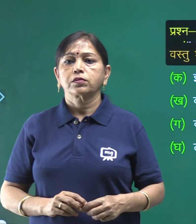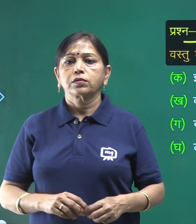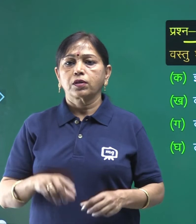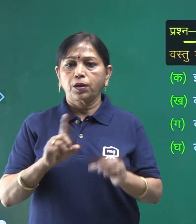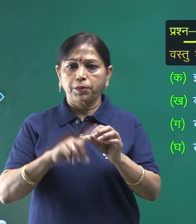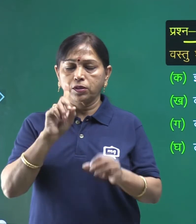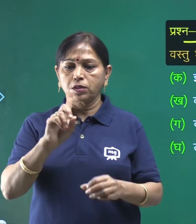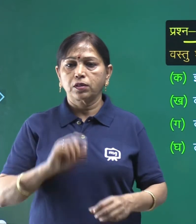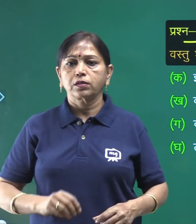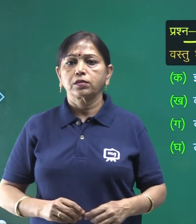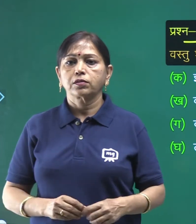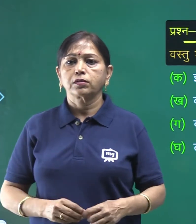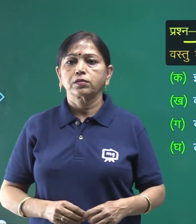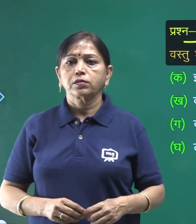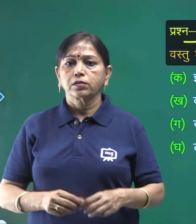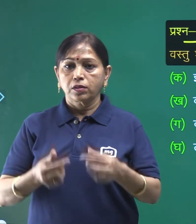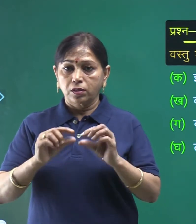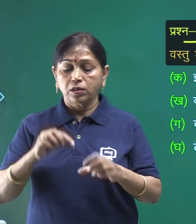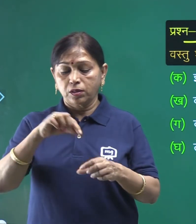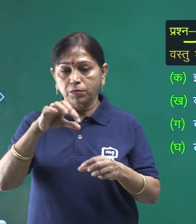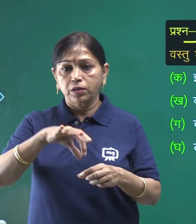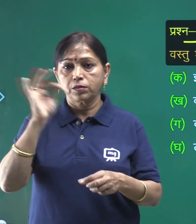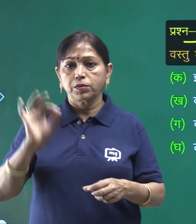प्रश्न 1, निम्नलिखित में से